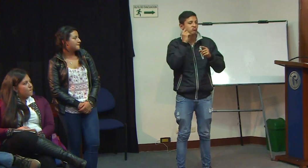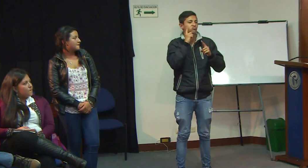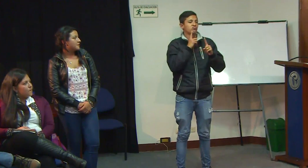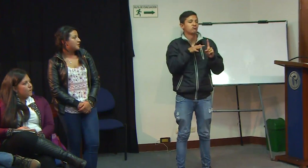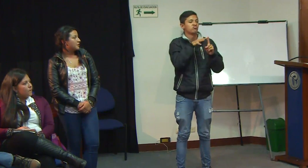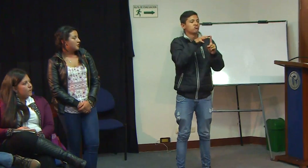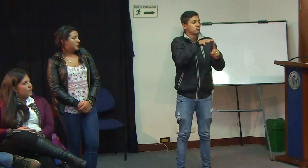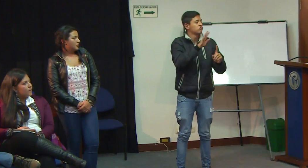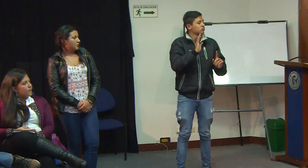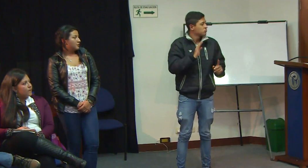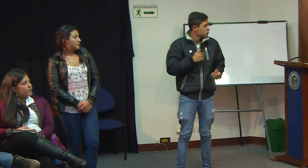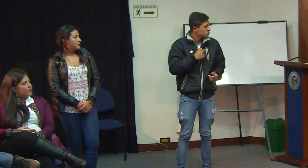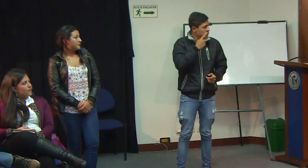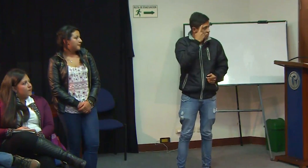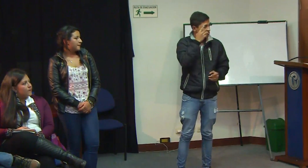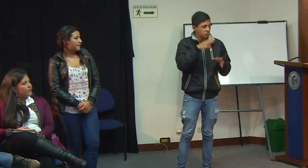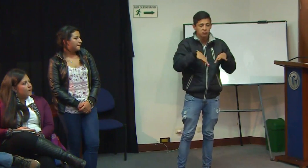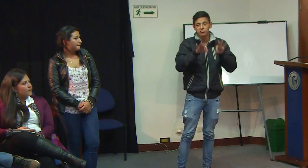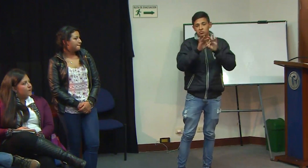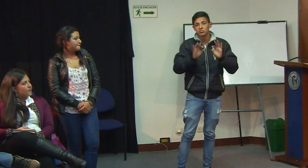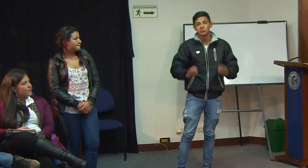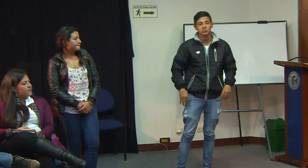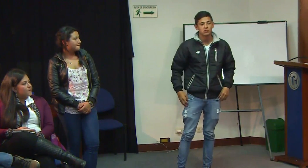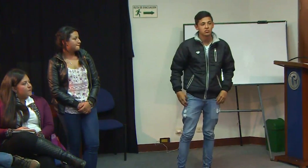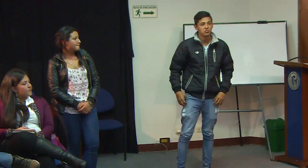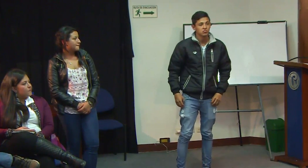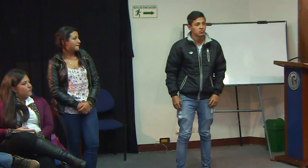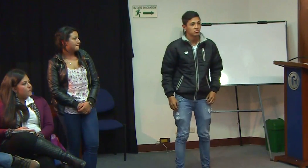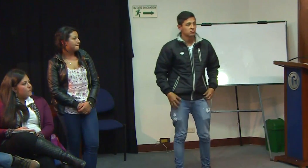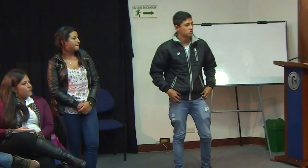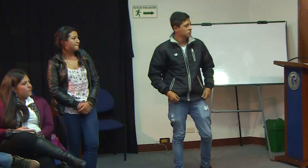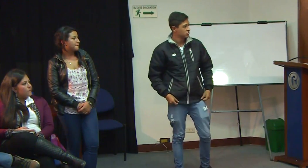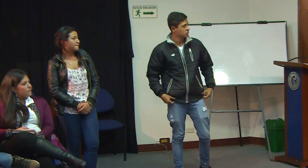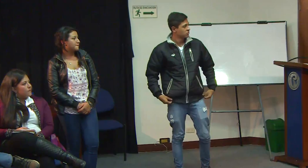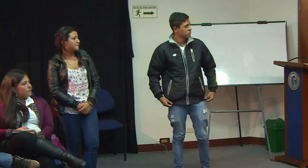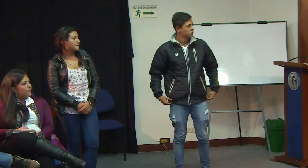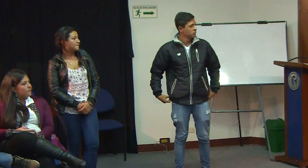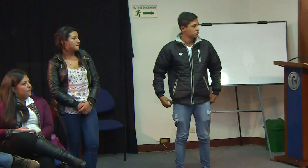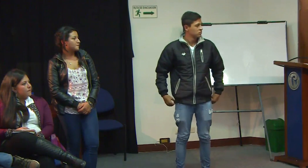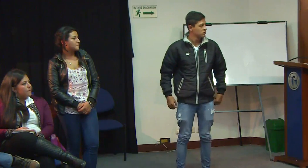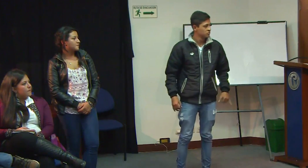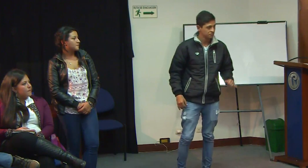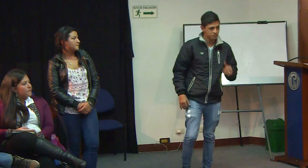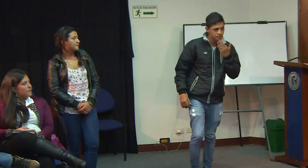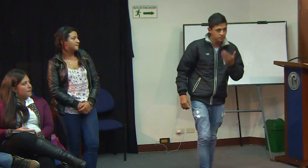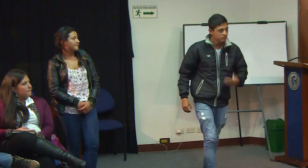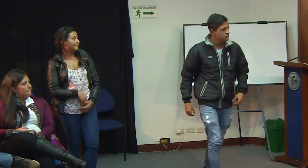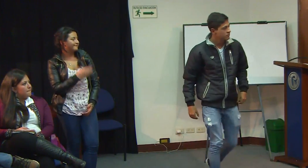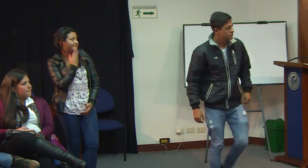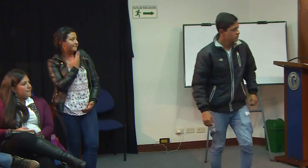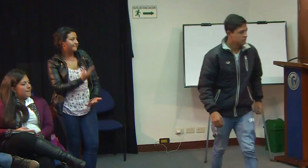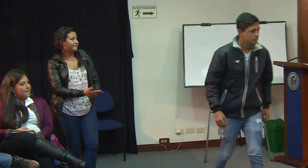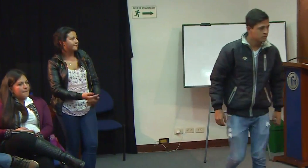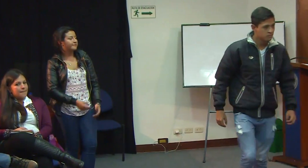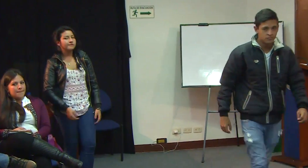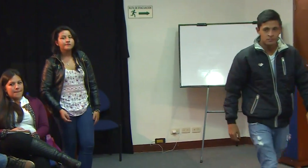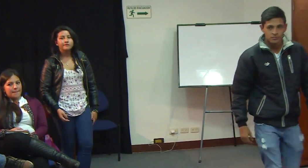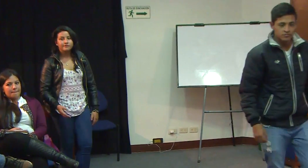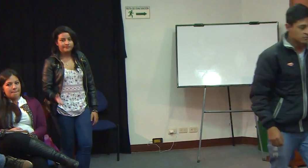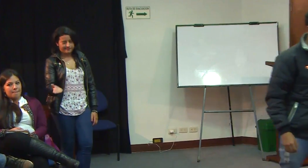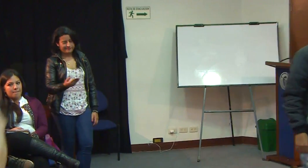también, también un poco relacionado con la identidad como persona sorda, y es muy importante. Muchas